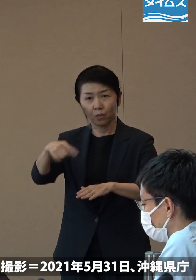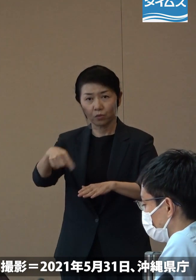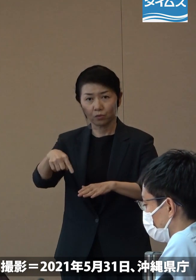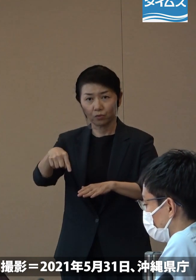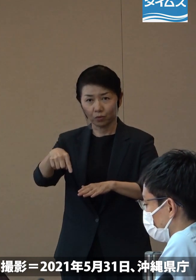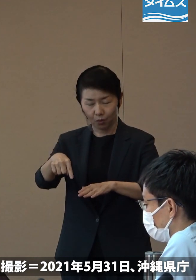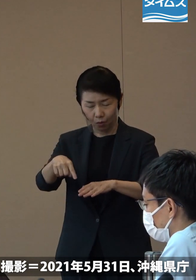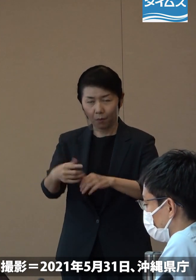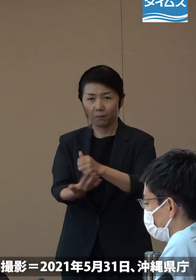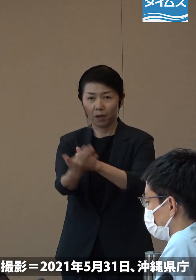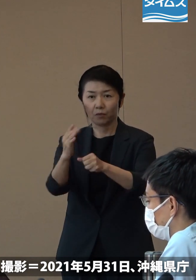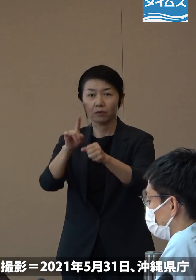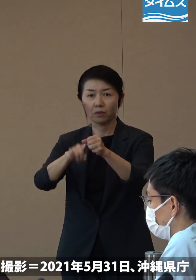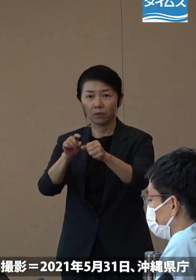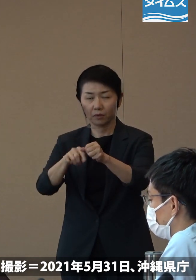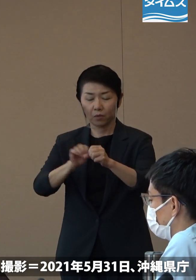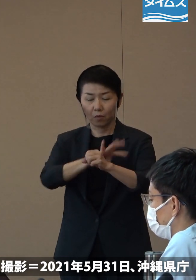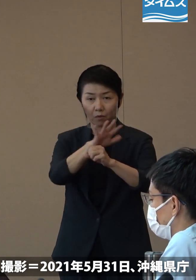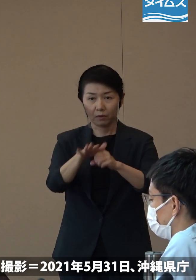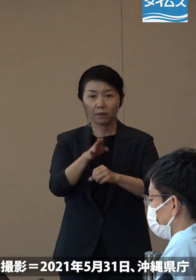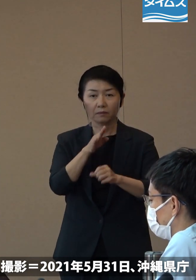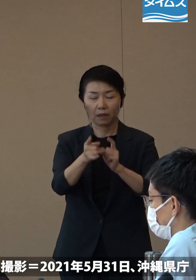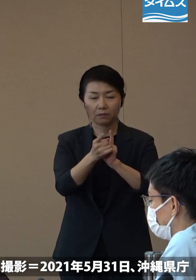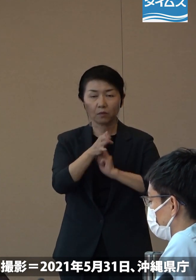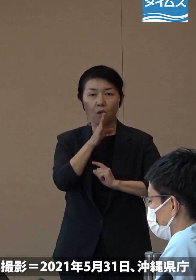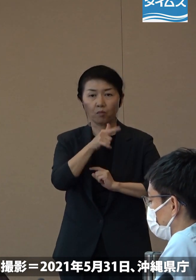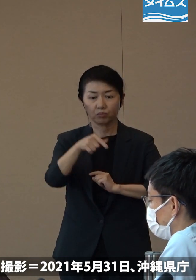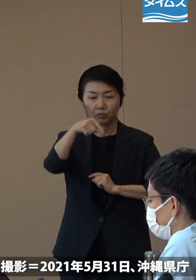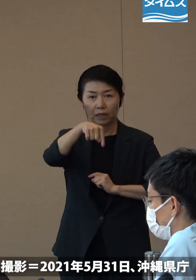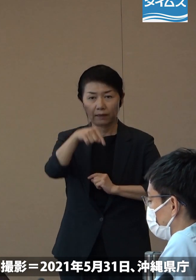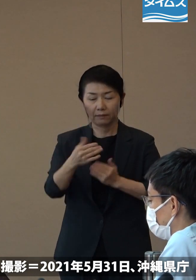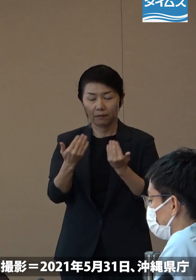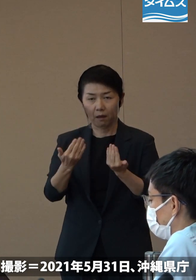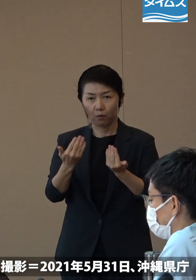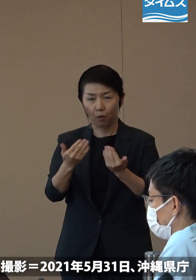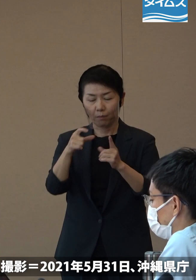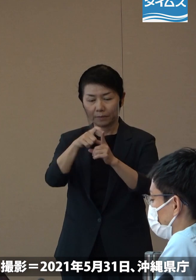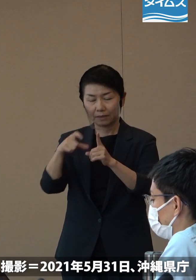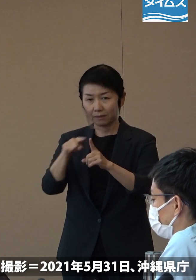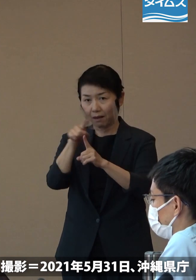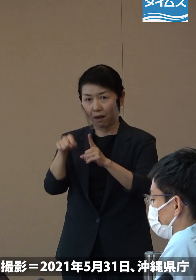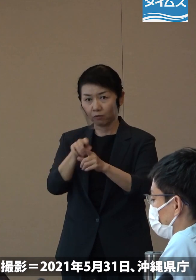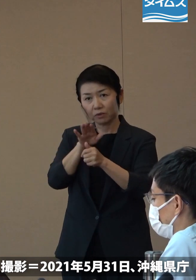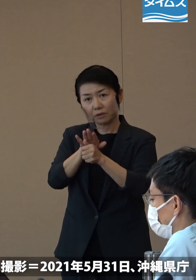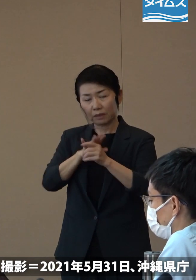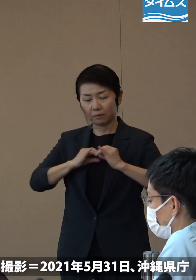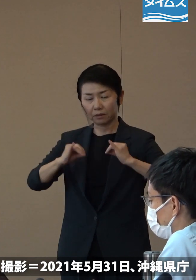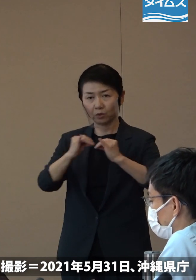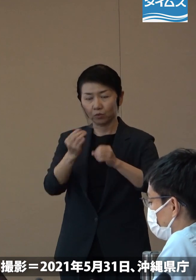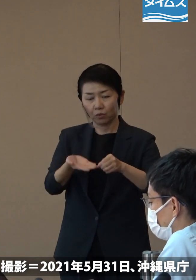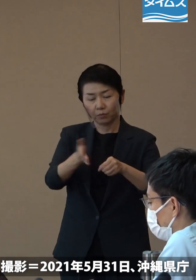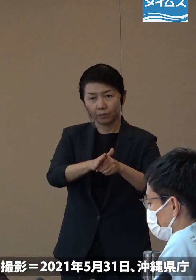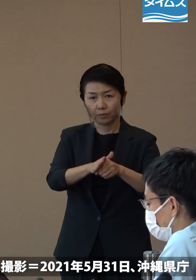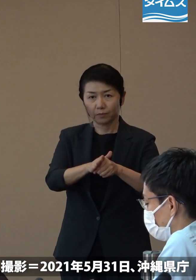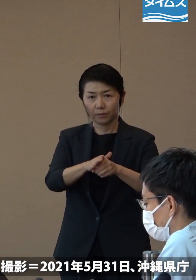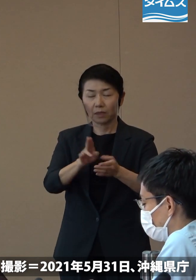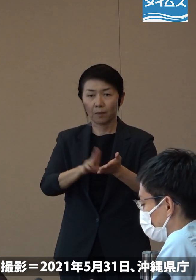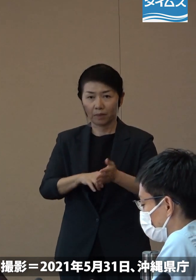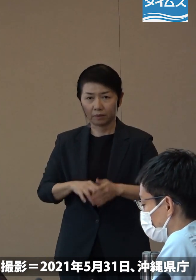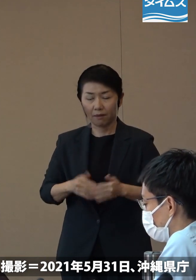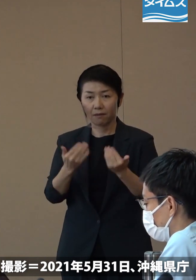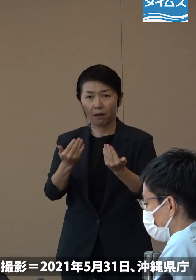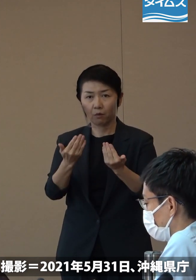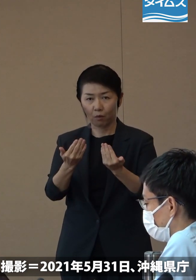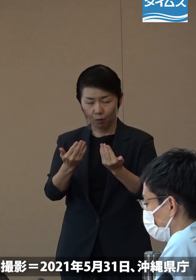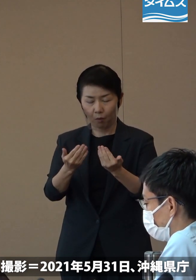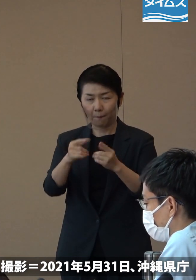、コロナ対策本部内に学校 PCR 支援チームを設置することとしました。学校